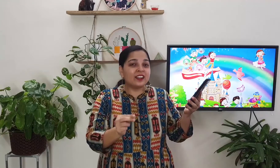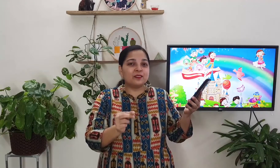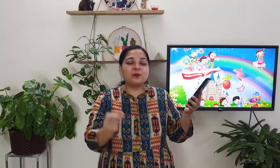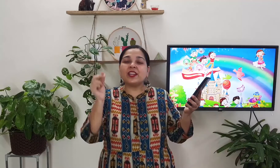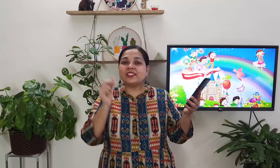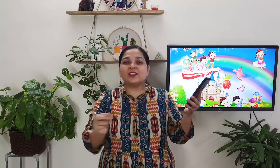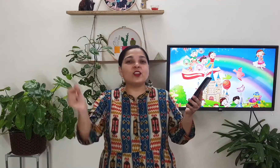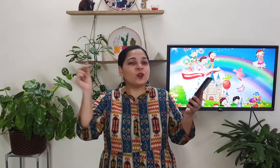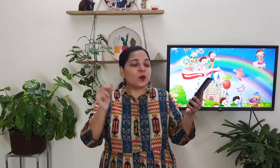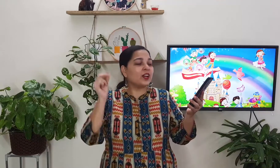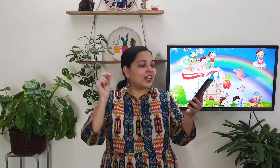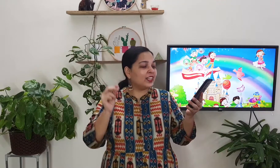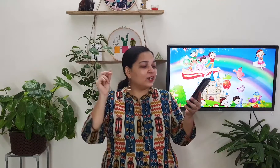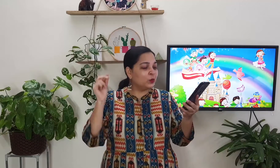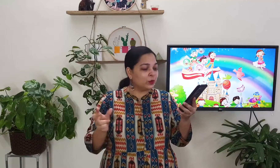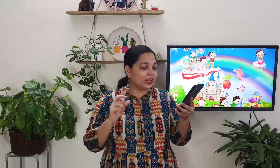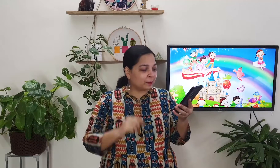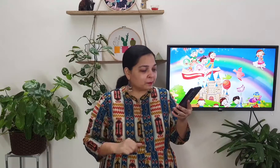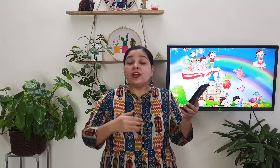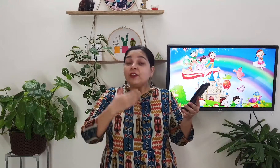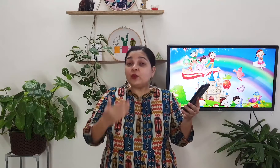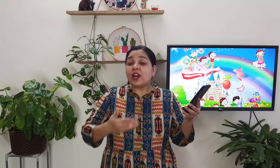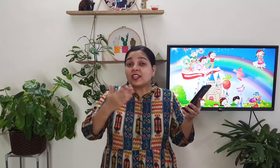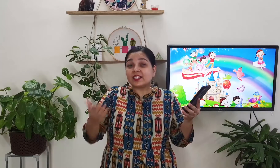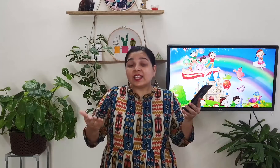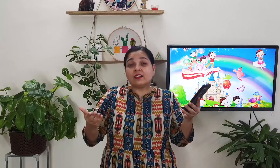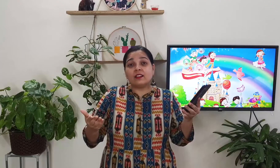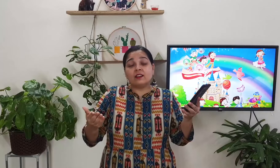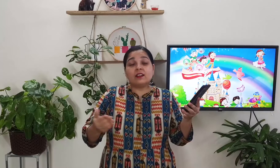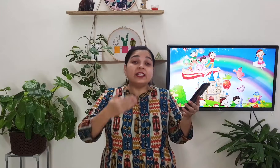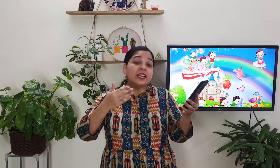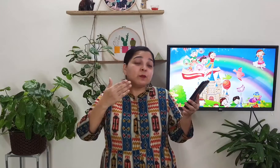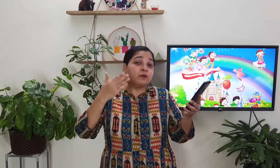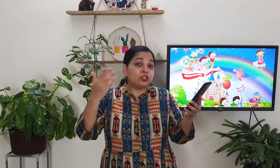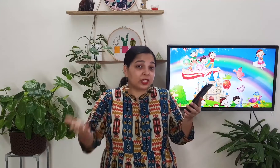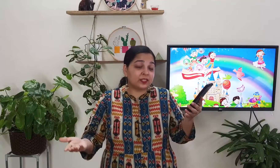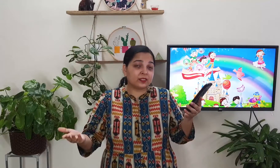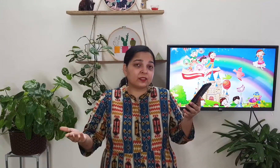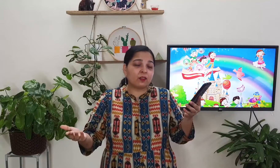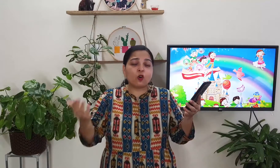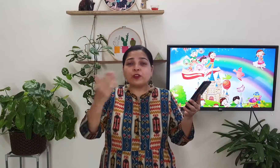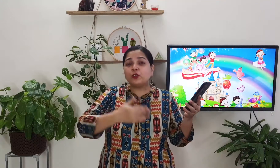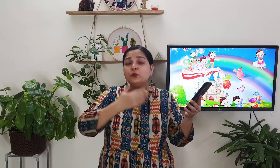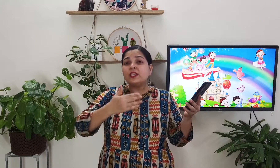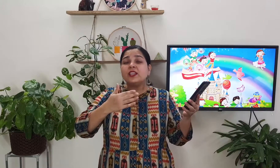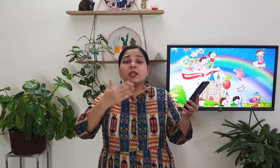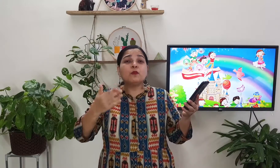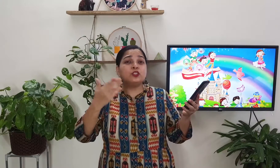போது நம்முடைய பரலோக அப்பா கொடுப்பார். எனவே ஒருபோதும் சந்தேகிக்க வேண்டாம்.